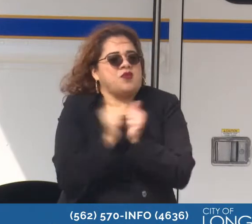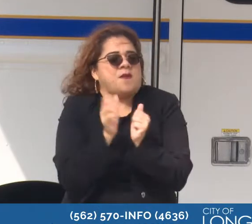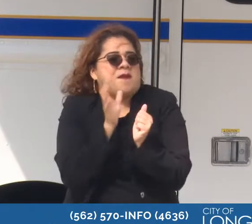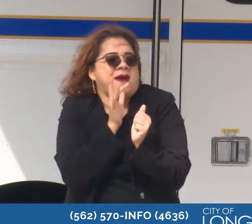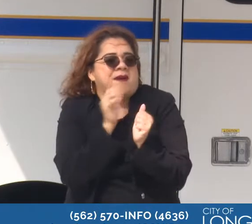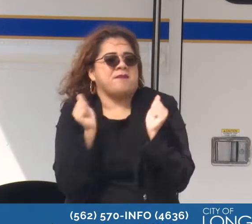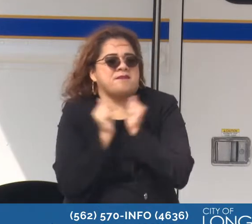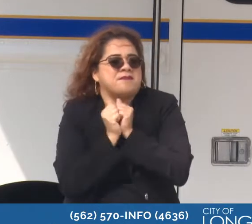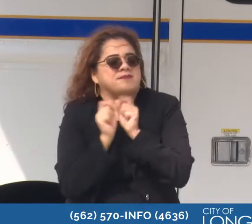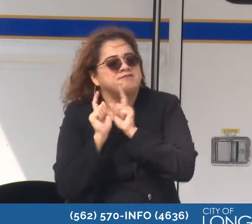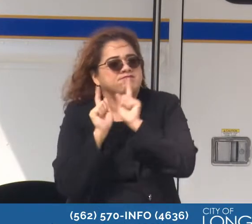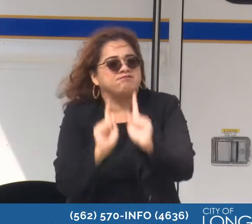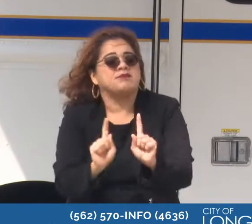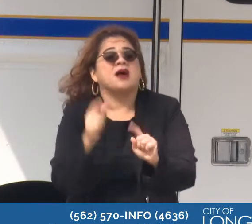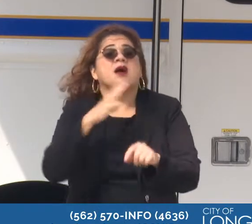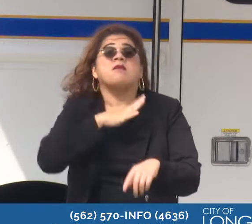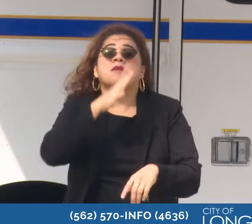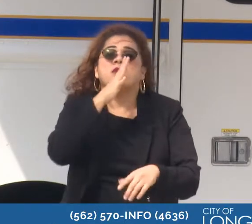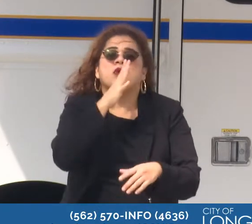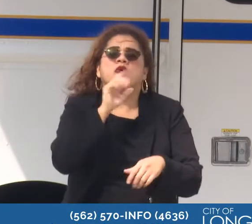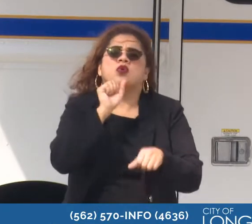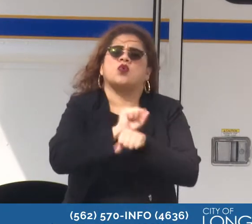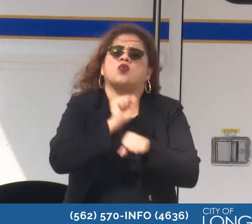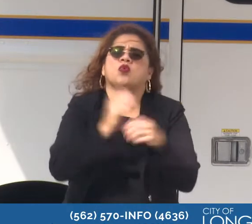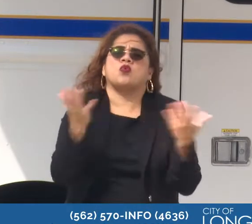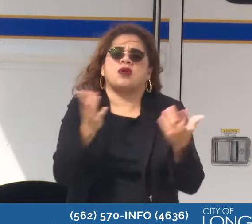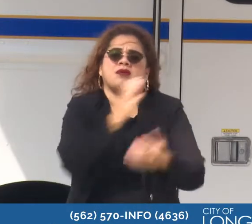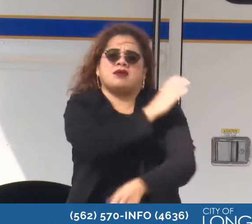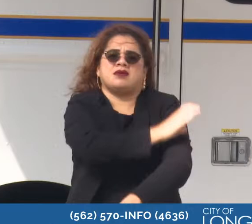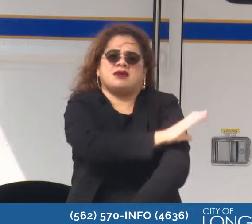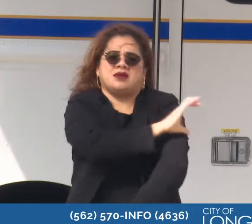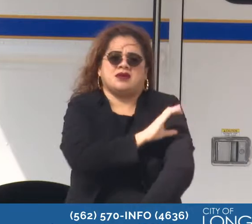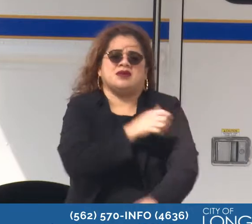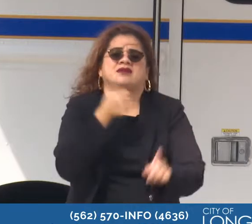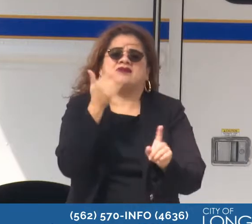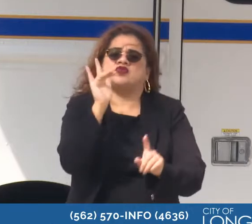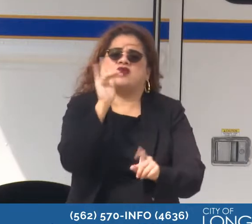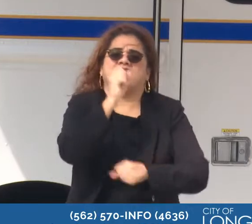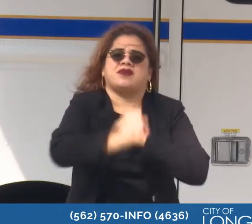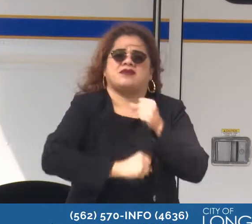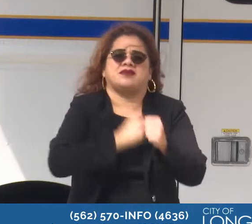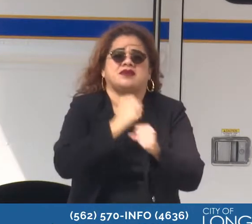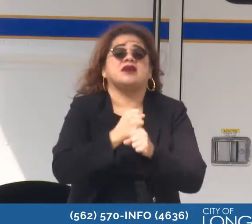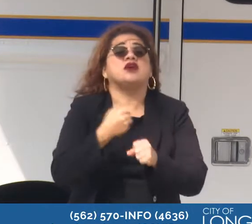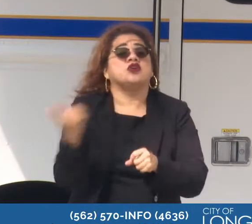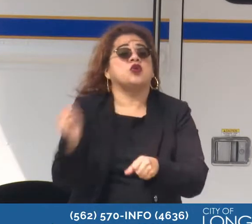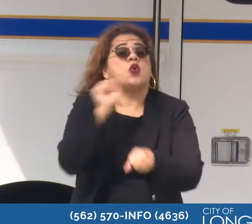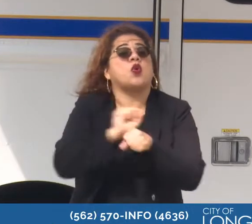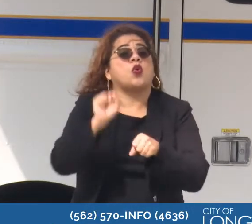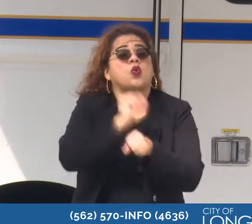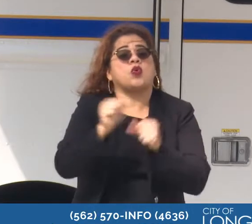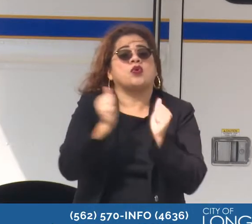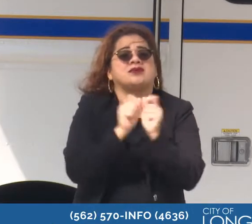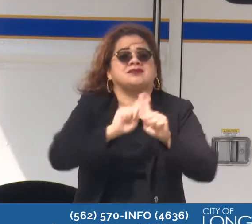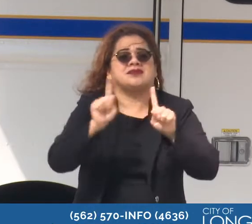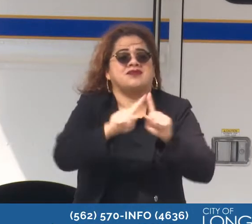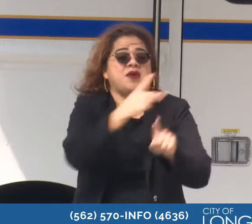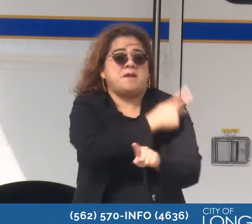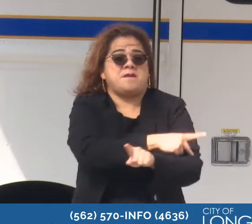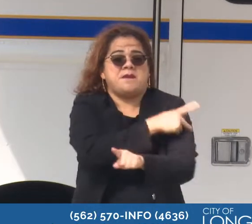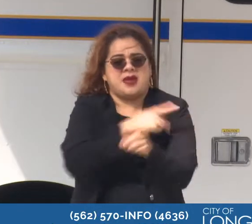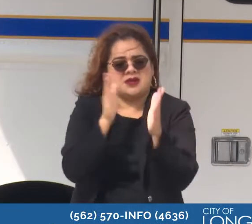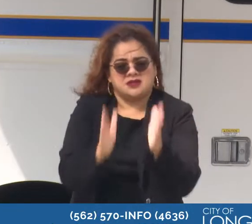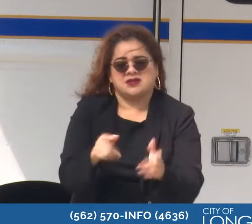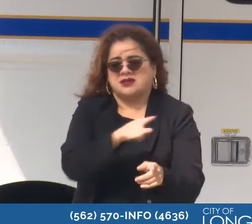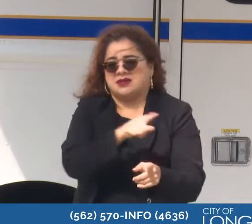trabajaba en esa clínica, ella trabajaba con otros pacientes que también no tenían documentos. Y ella entendía